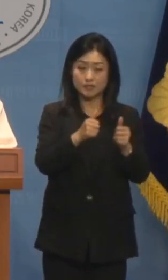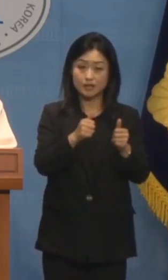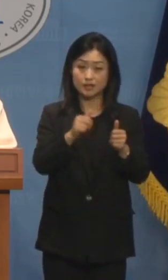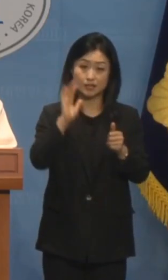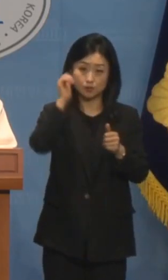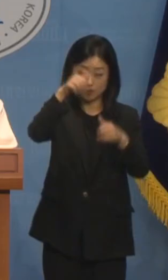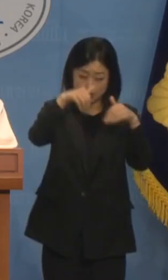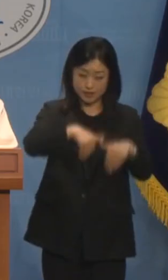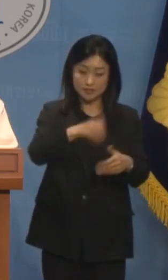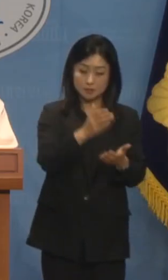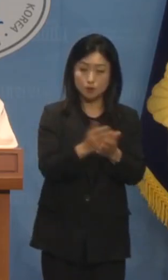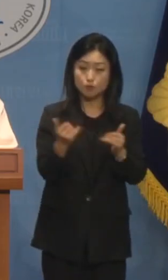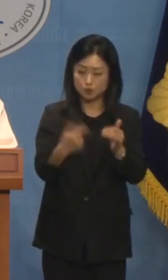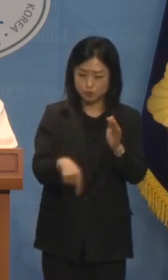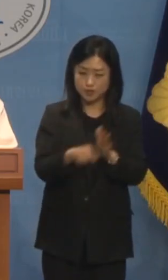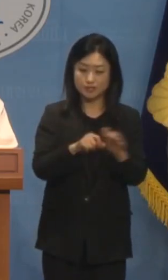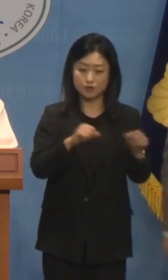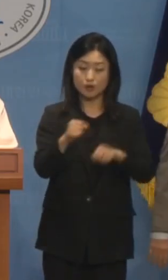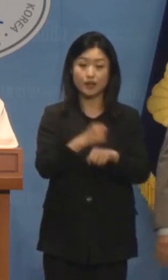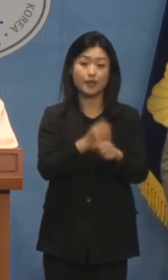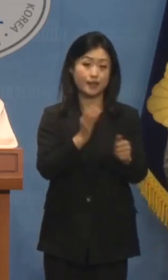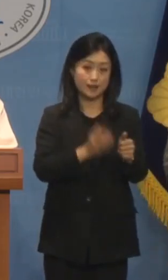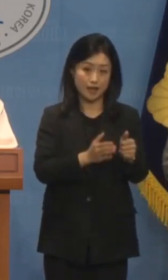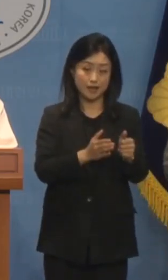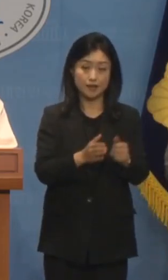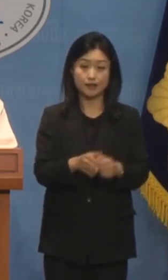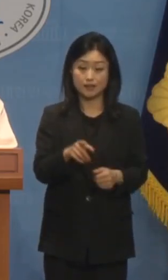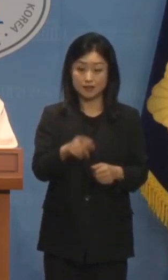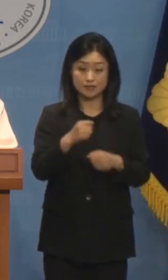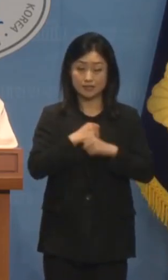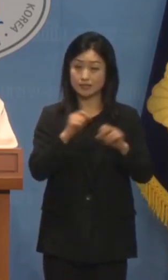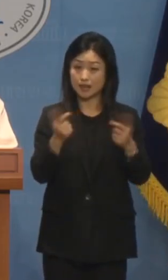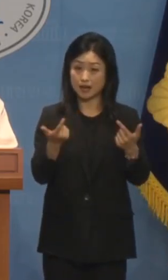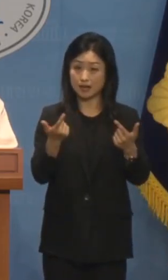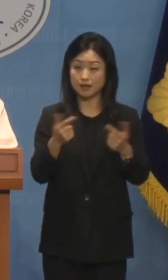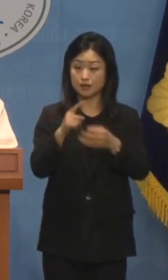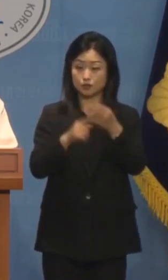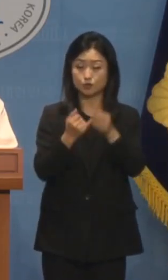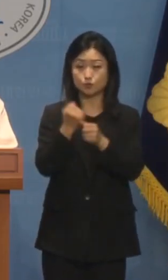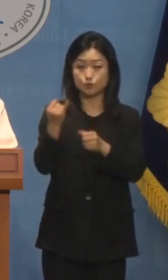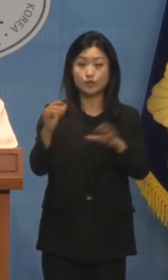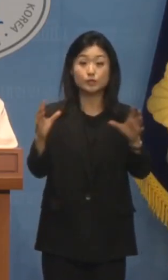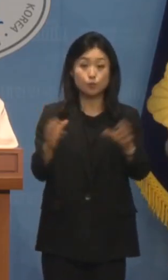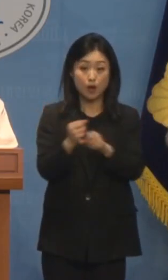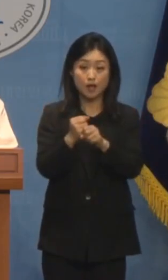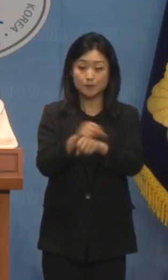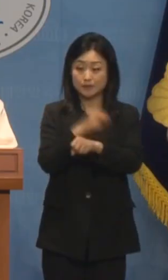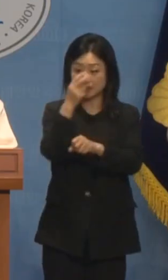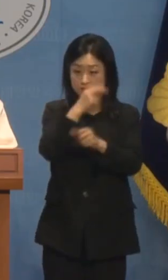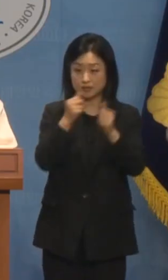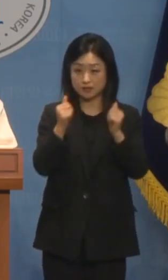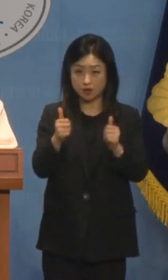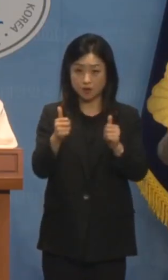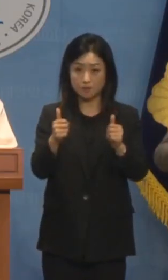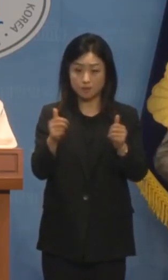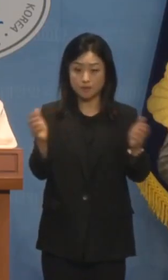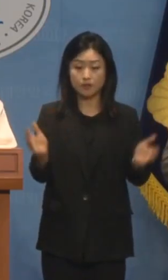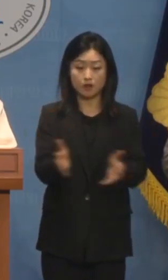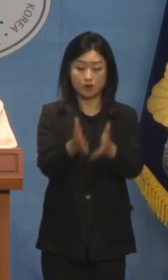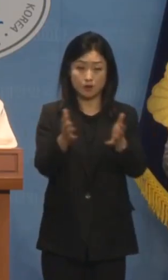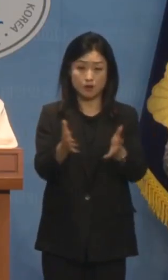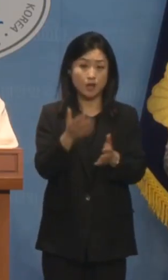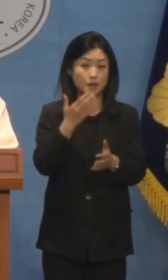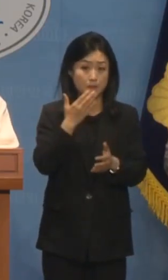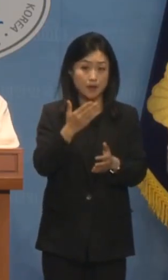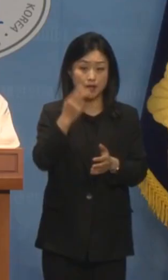국민에게 복무하라. 이상과 같은 요구가 지켜지지 않으면 김건희 종합특검 여론만 높아질 것이고